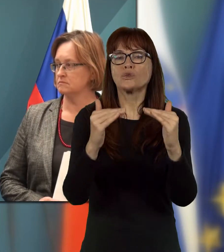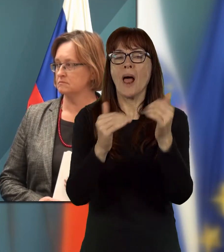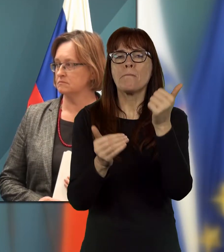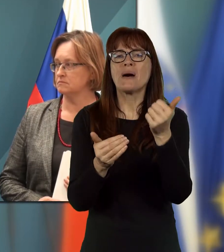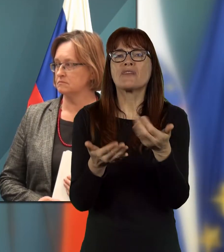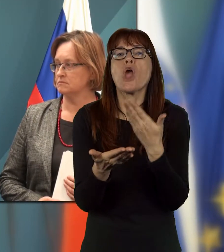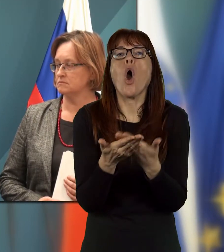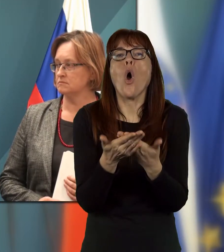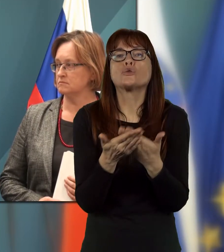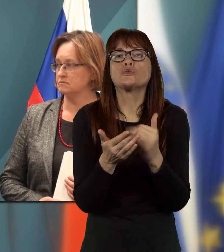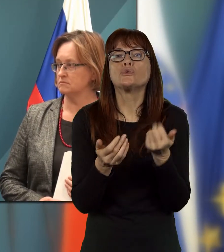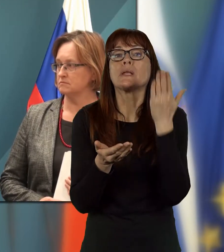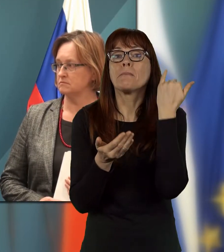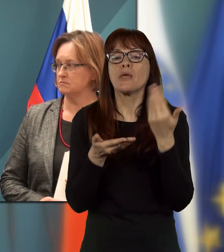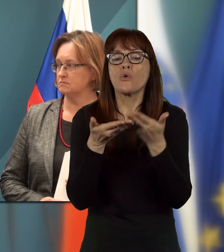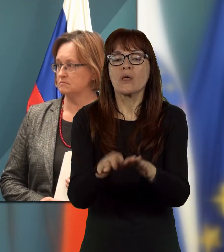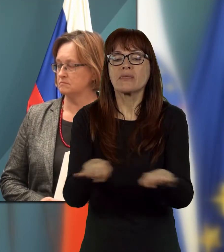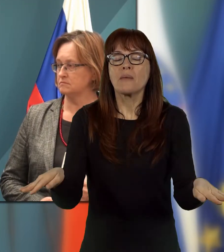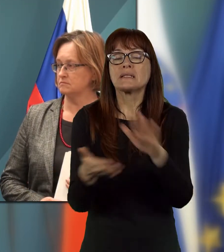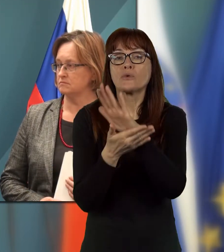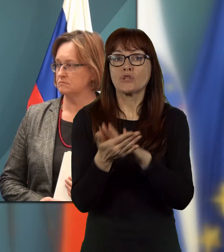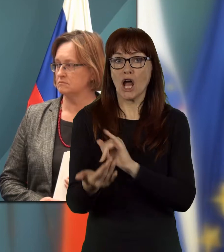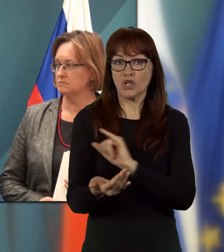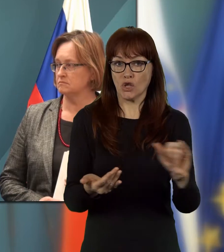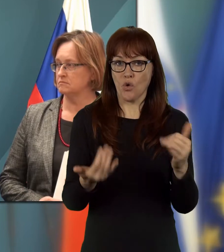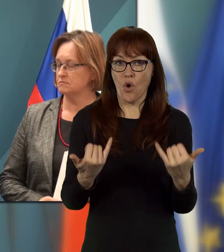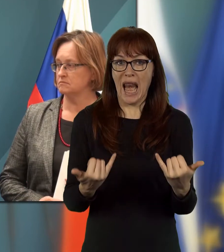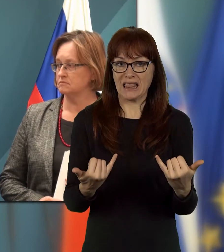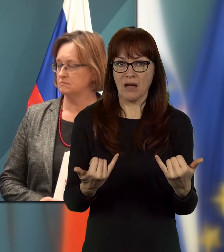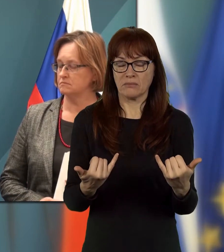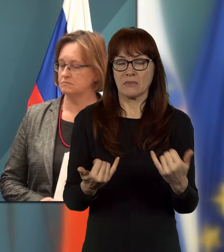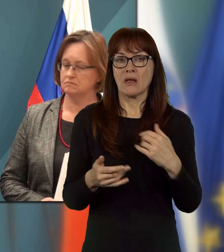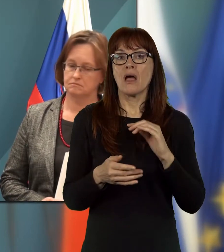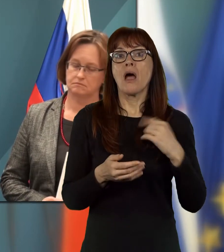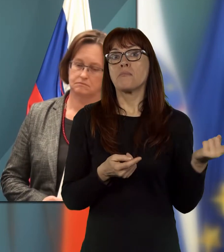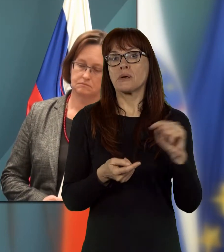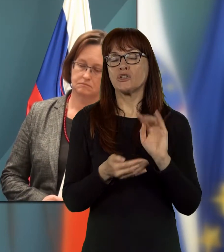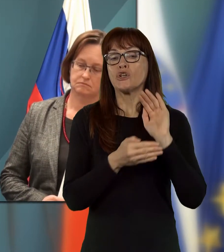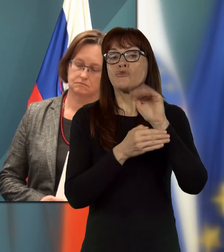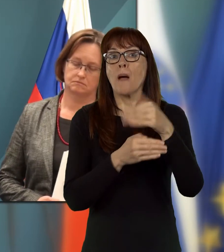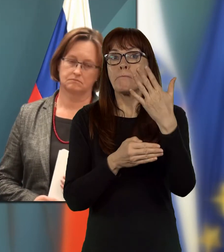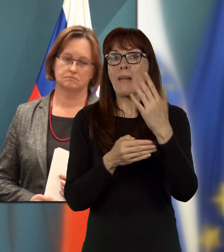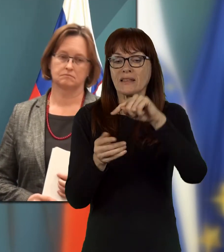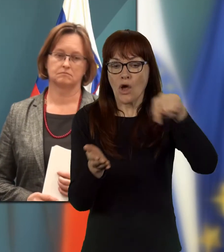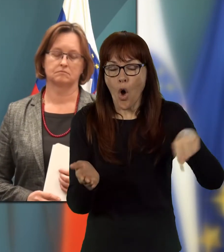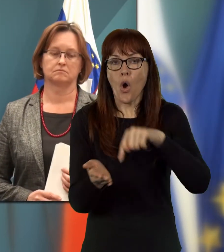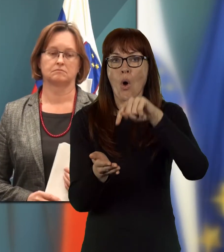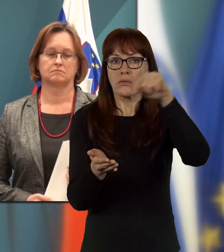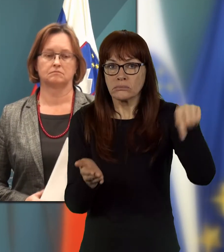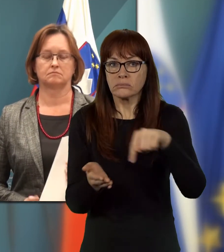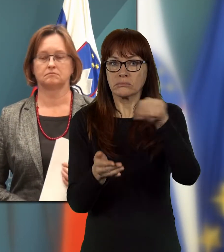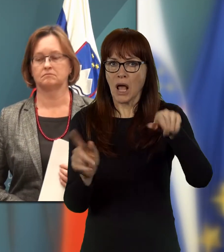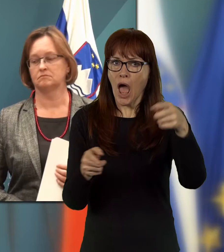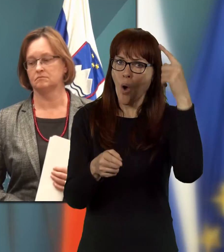osnutek je bil na mizi v začetku leta in prišli smo čez 5 takih krogov,